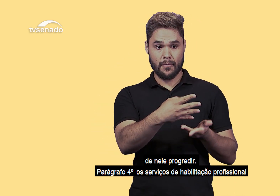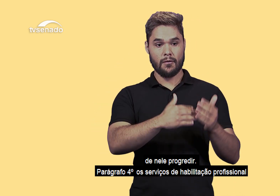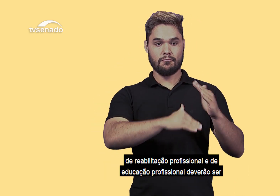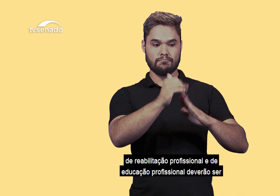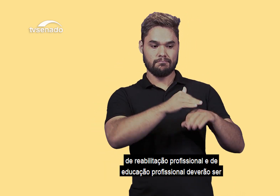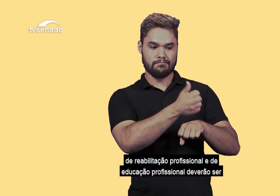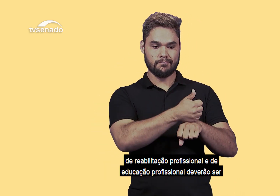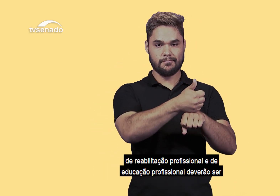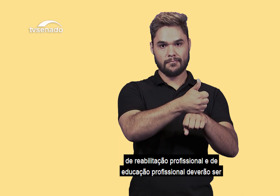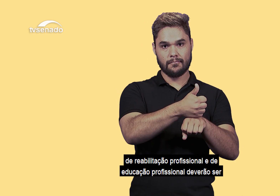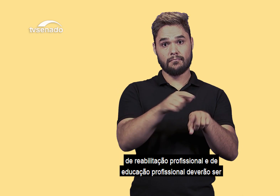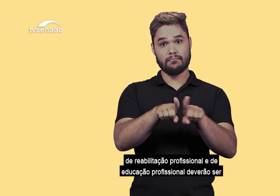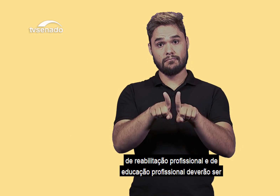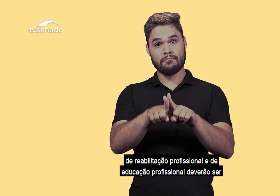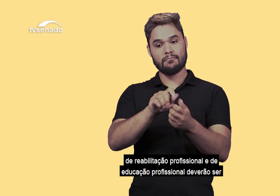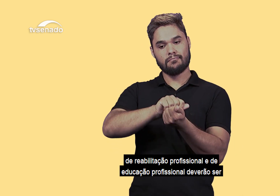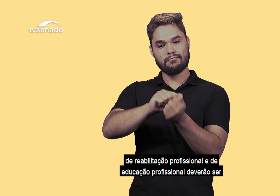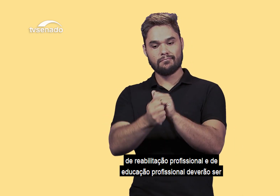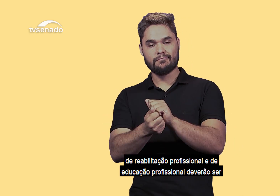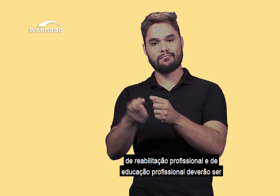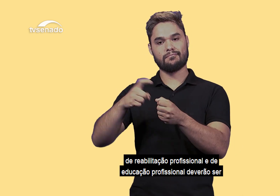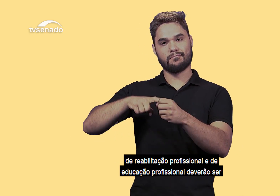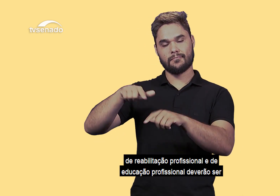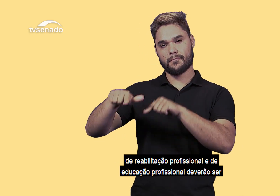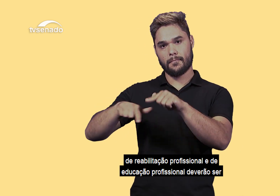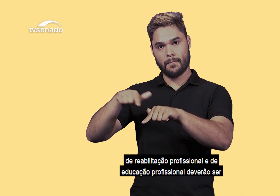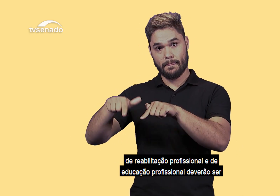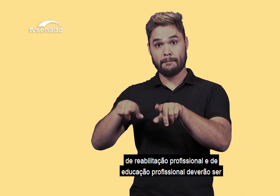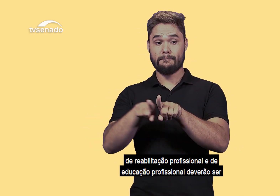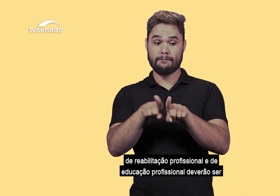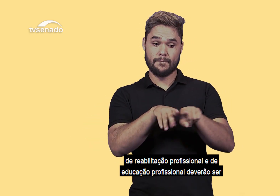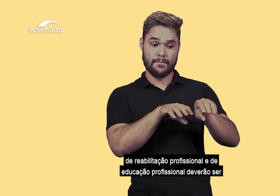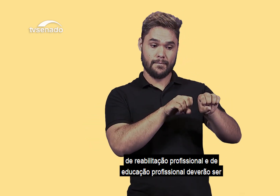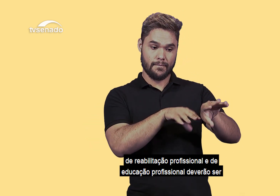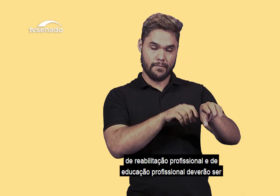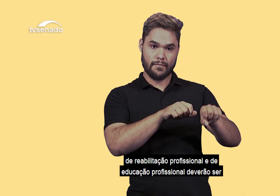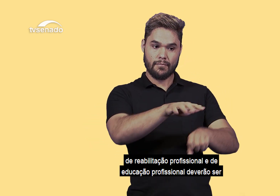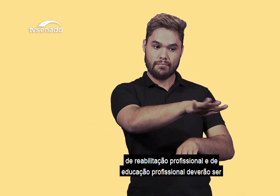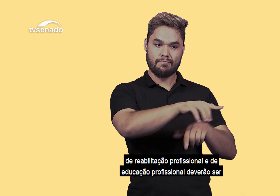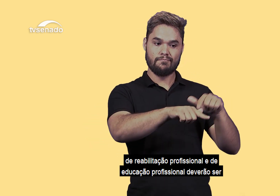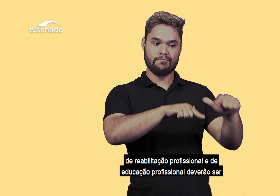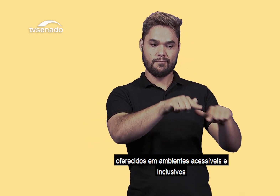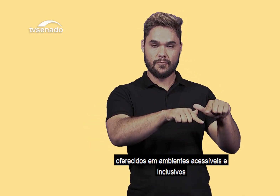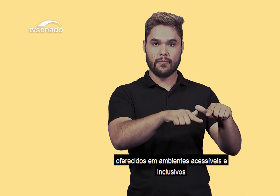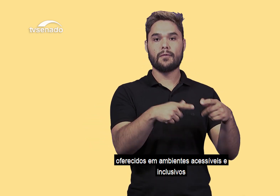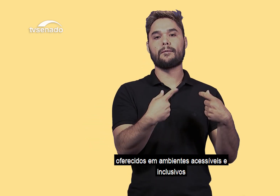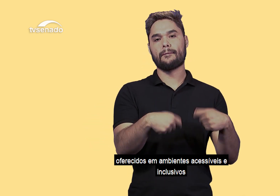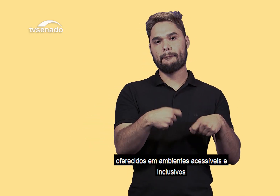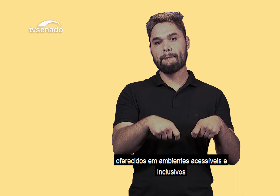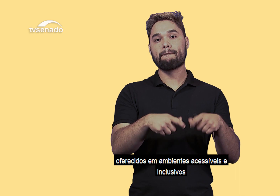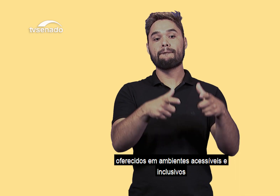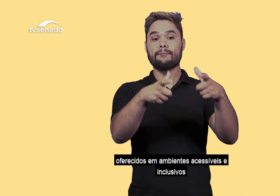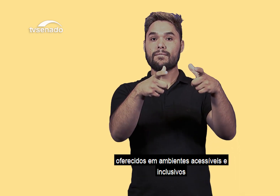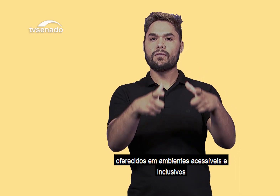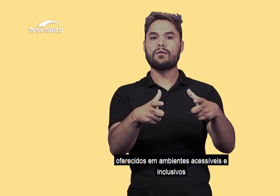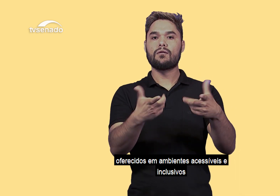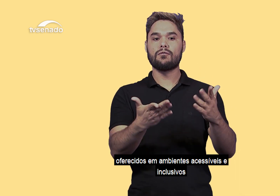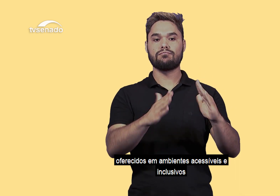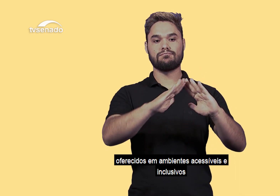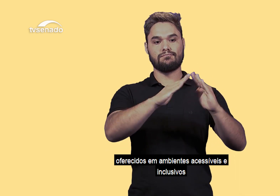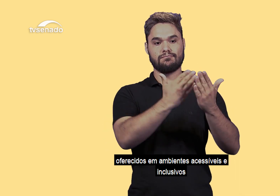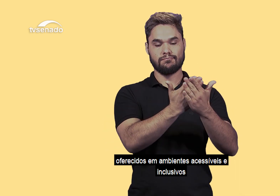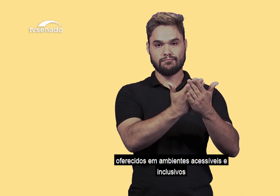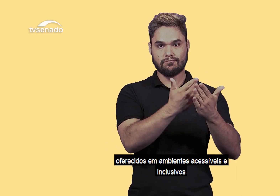de habilitação profissional, de reabilitação profissional e de educação profissional deverão ser oferecidos em ambientes